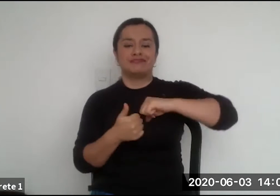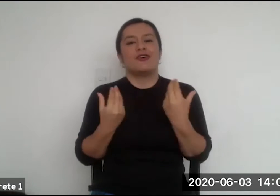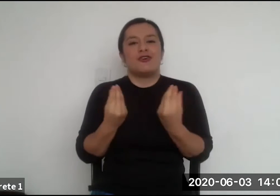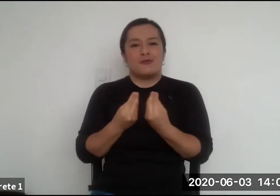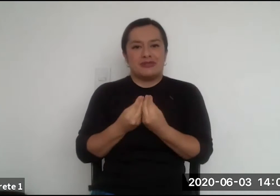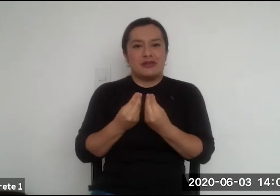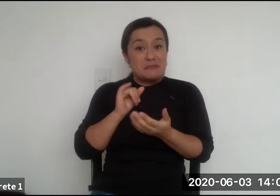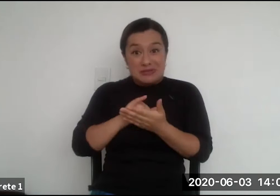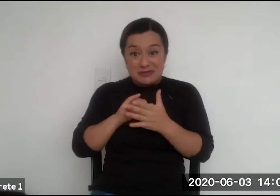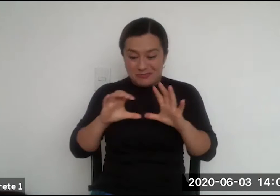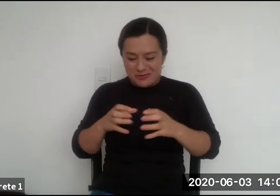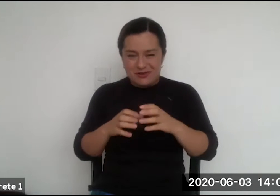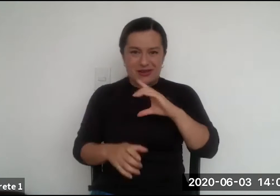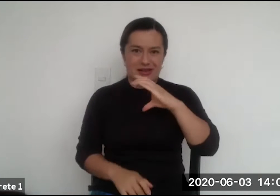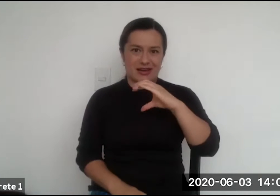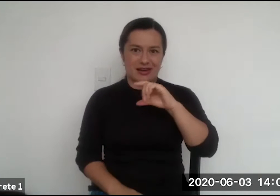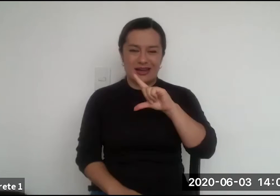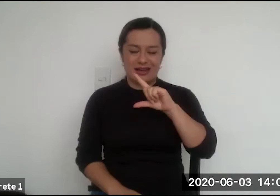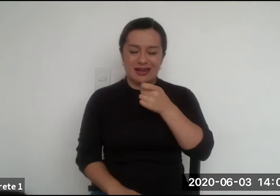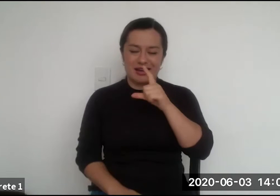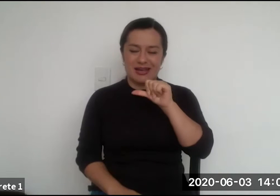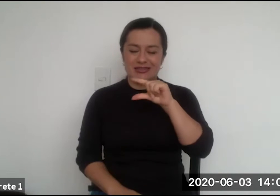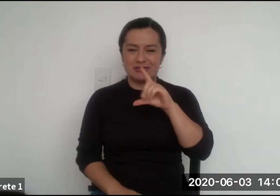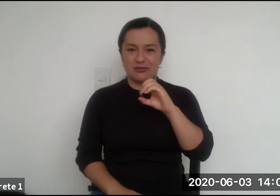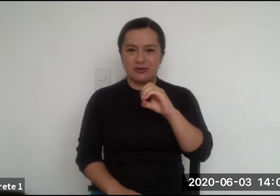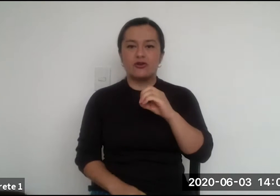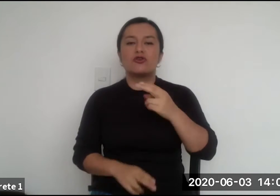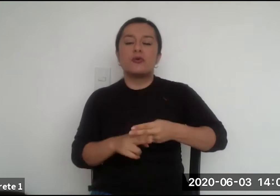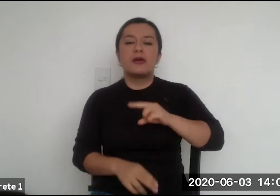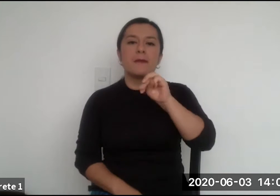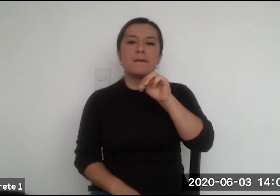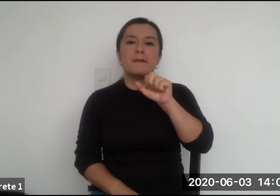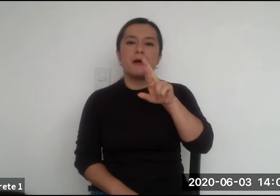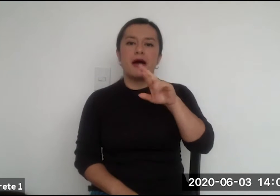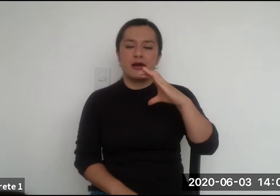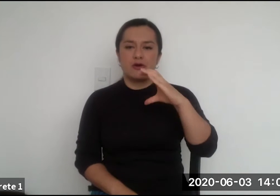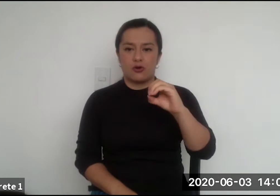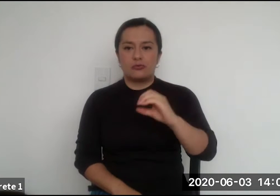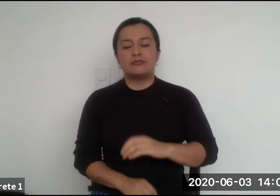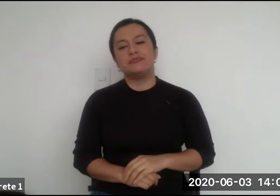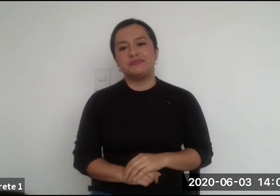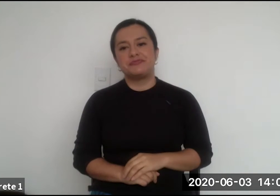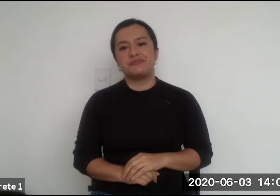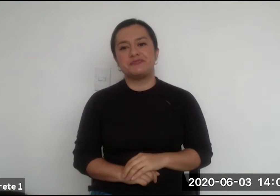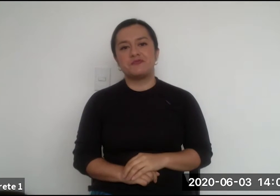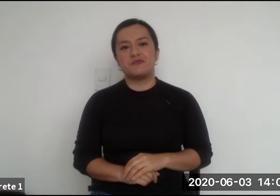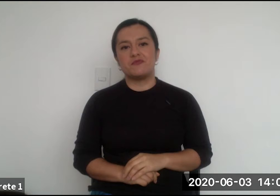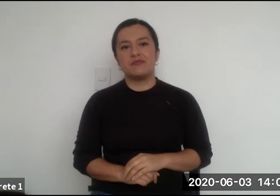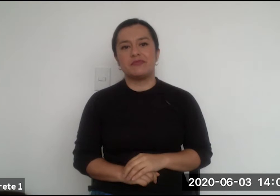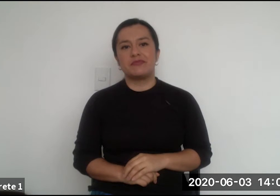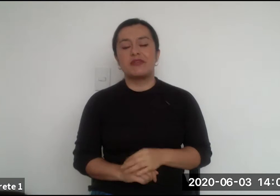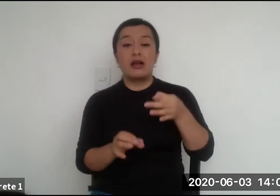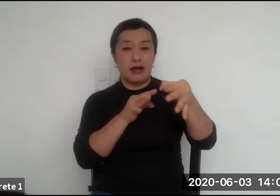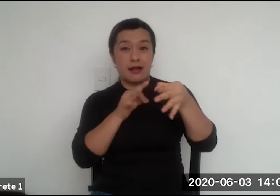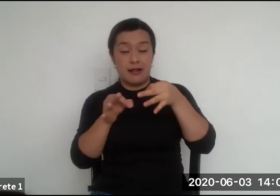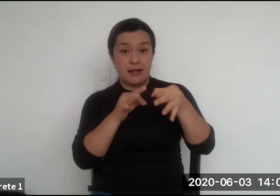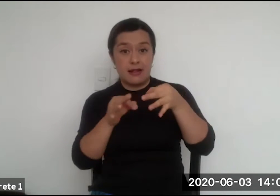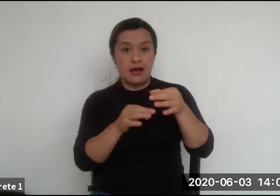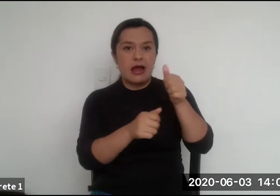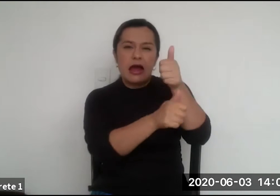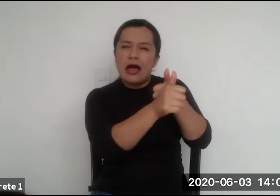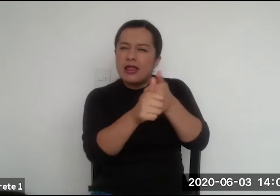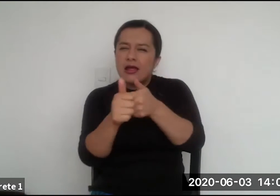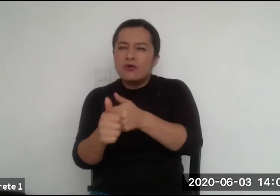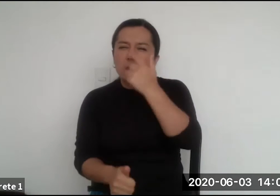grupo de trabajo de Claxo, que se llama Marco Gabello. Bueno, voy a empezar entonces a hablar un poco de los perfiles de